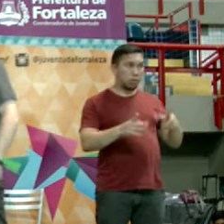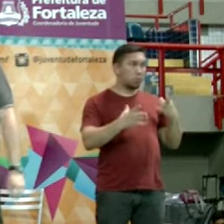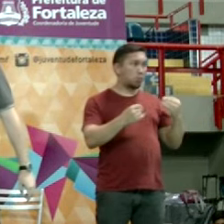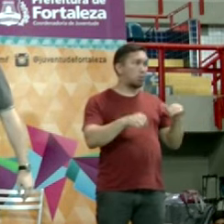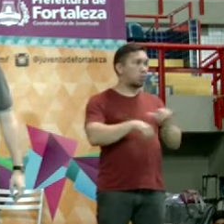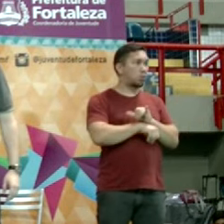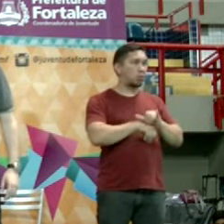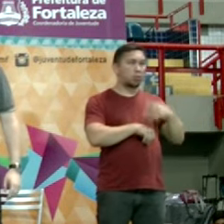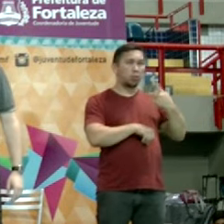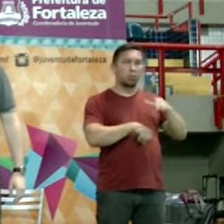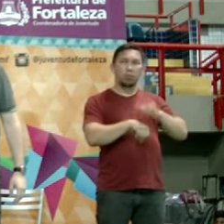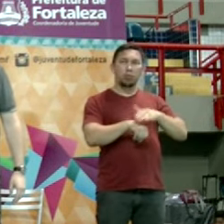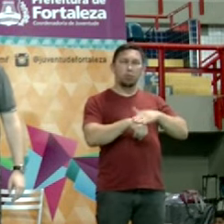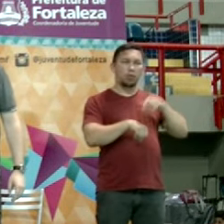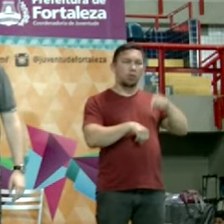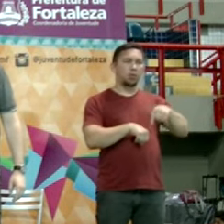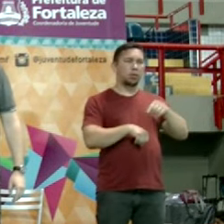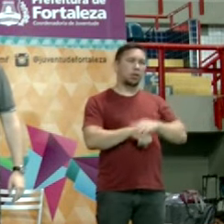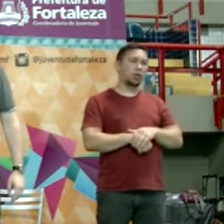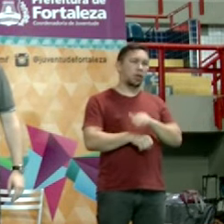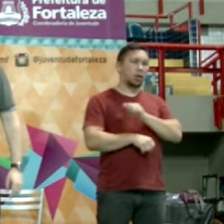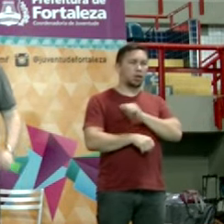tanta qualidade como esse aqui, por exemplo.